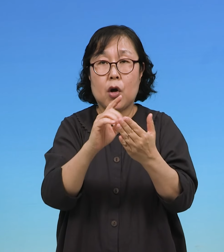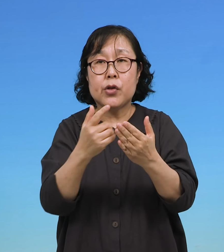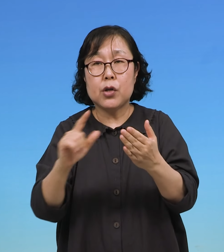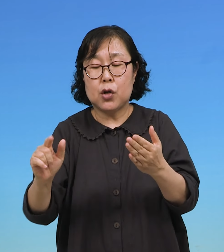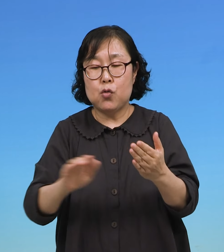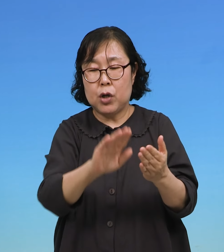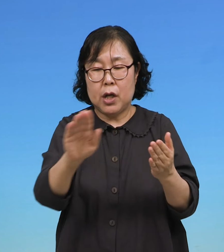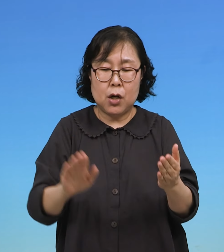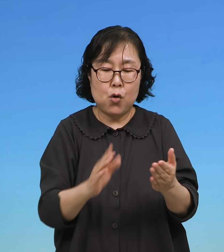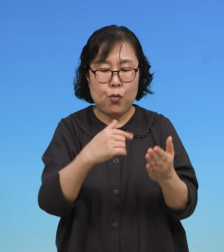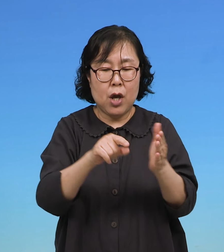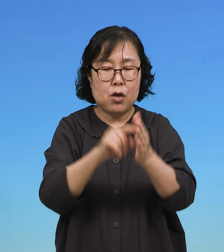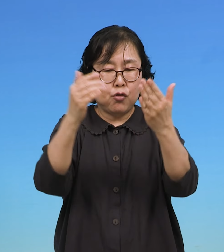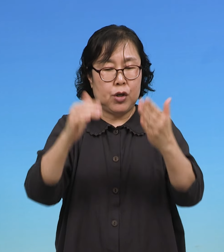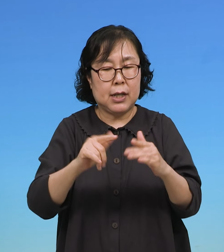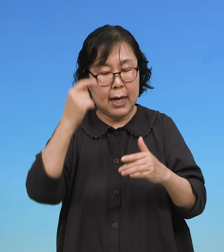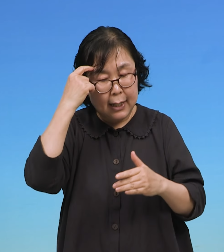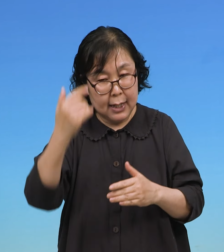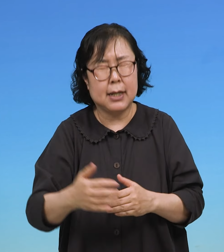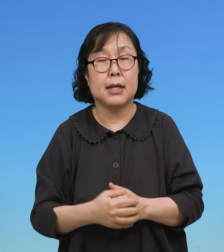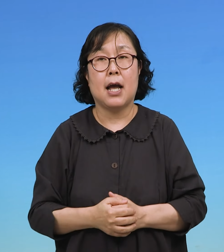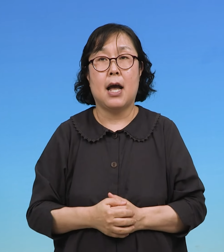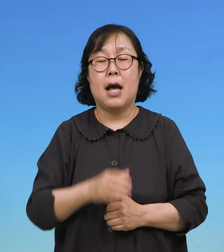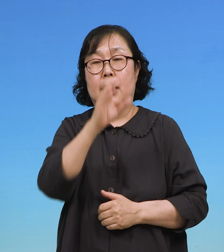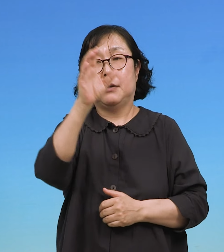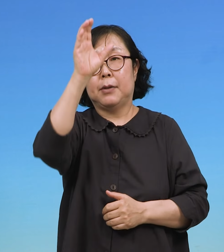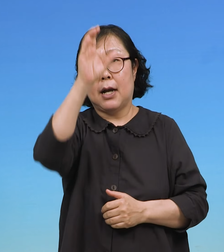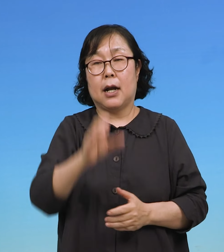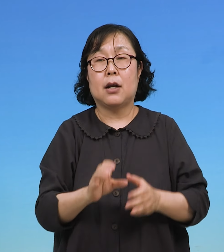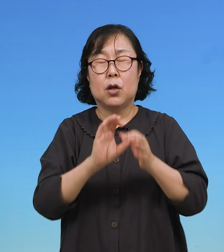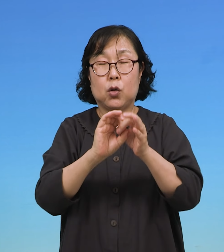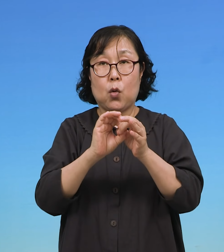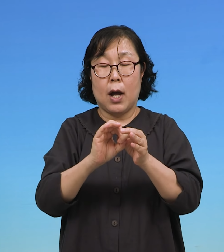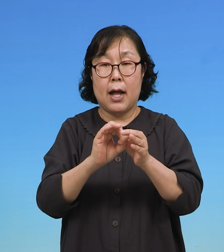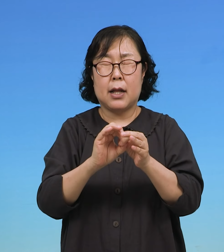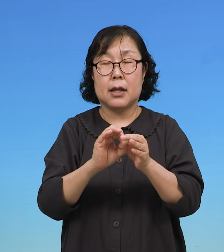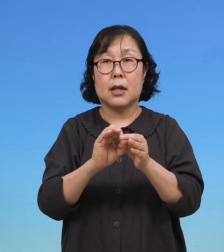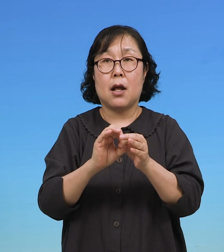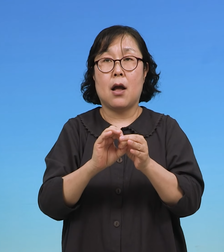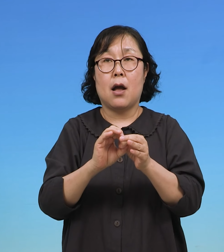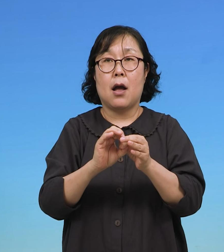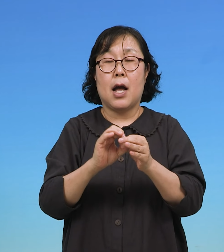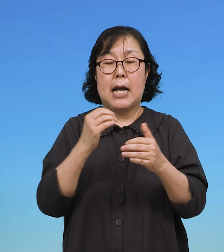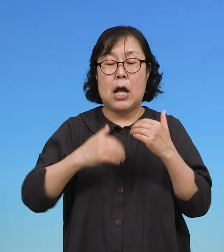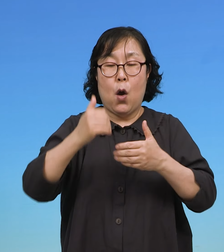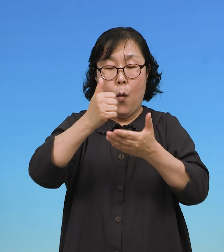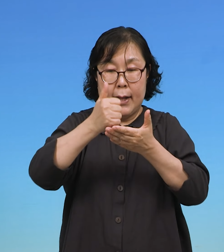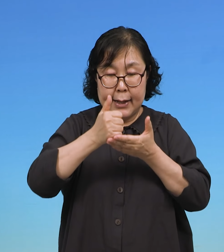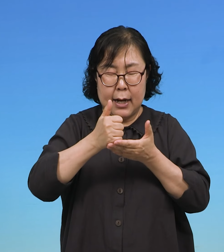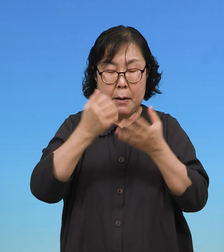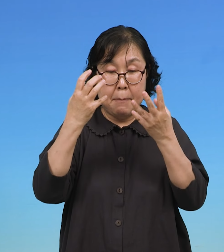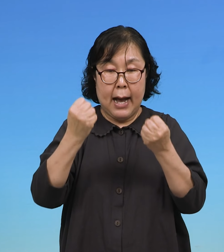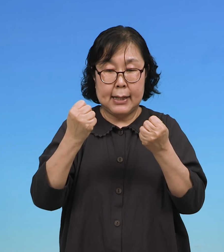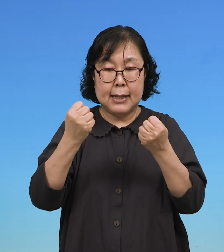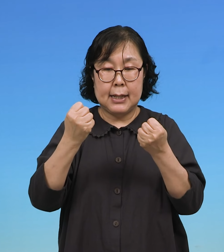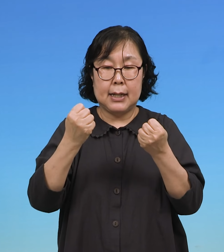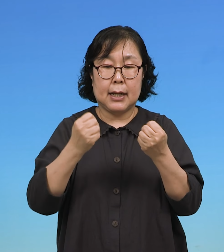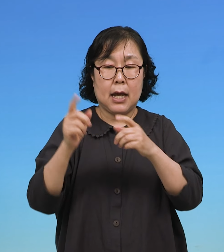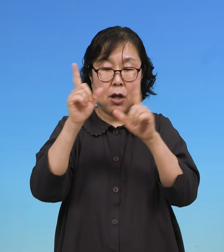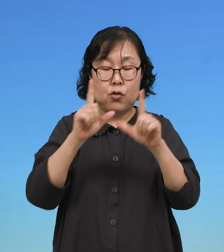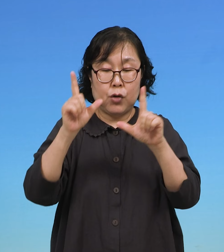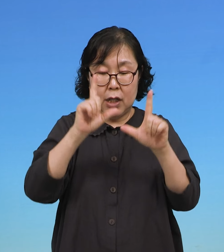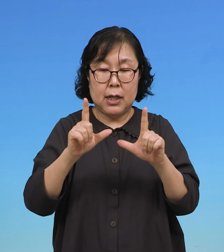통한 우리를 향하신 하나님의 환대를 많이 누리시면요, 제가 참 자존감이 좀 낮은가